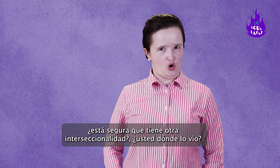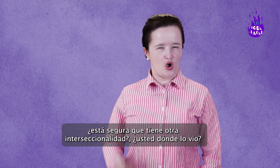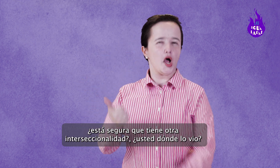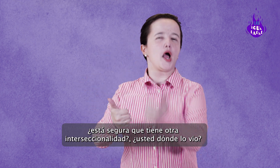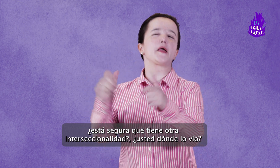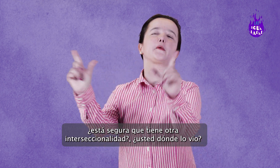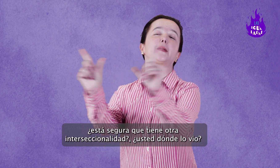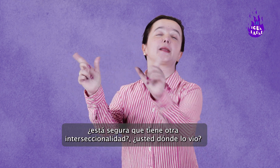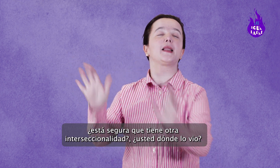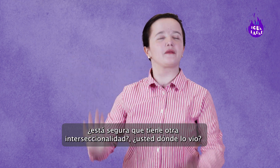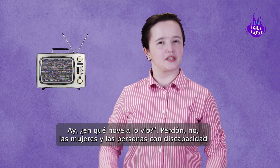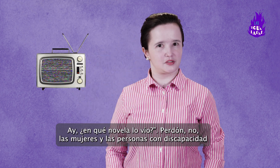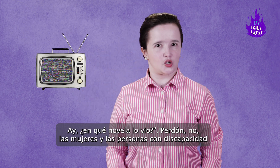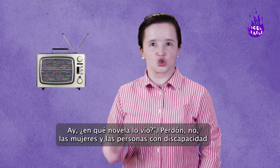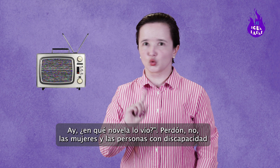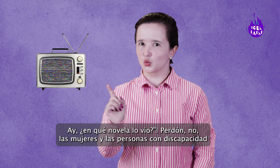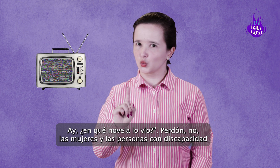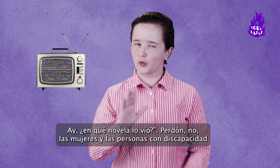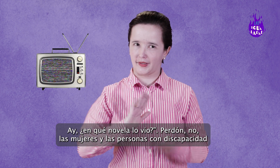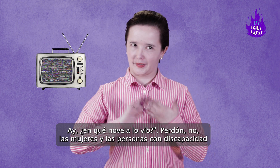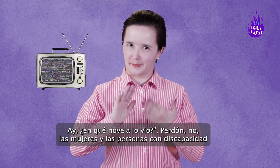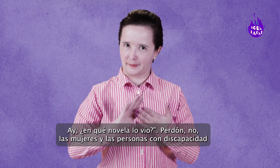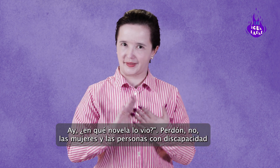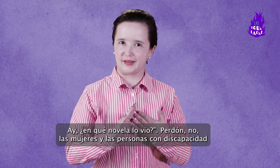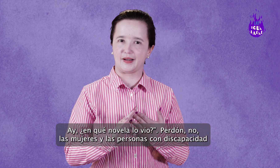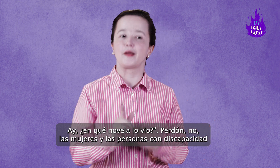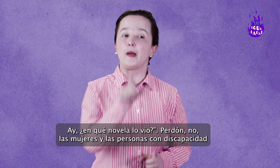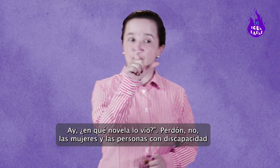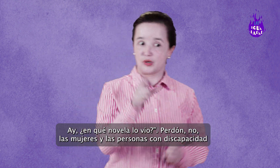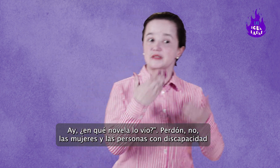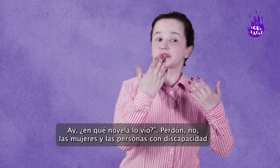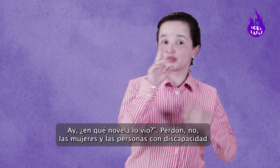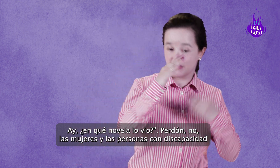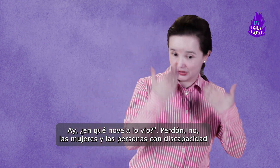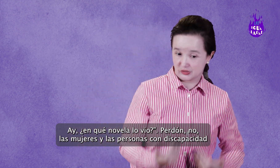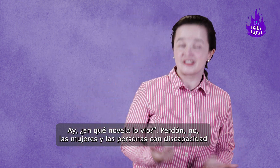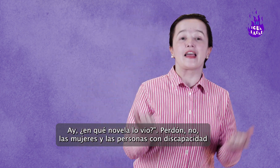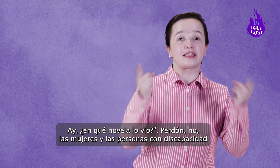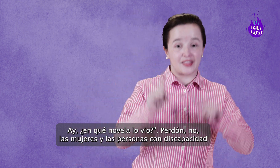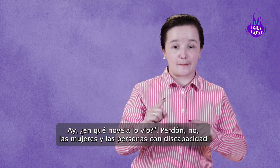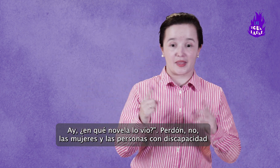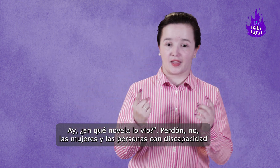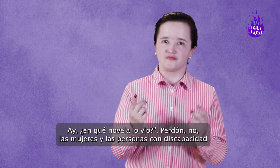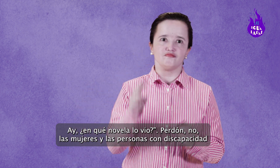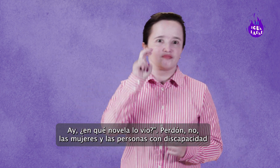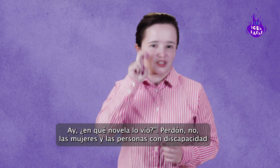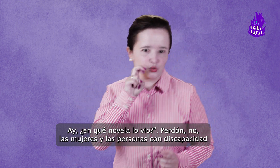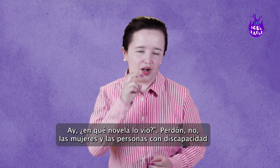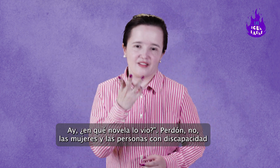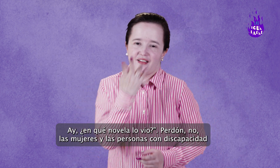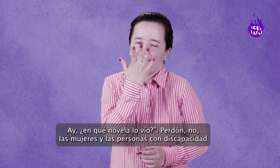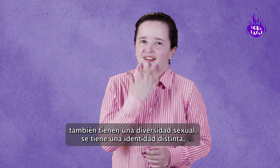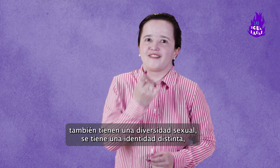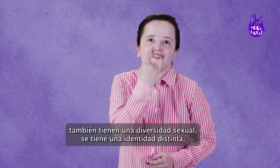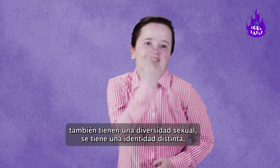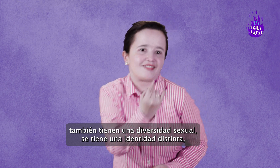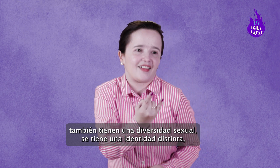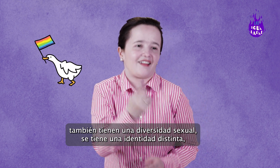dónde lo vio? Ah, ¿en qué novela lo vio? ¿Perdón? No, las mujeres y las personas con discapacidad también tienen una